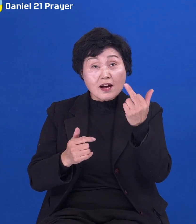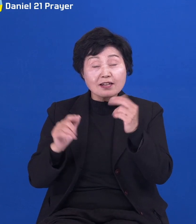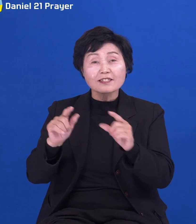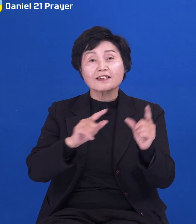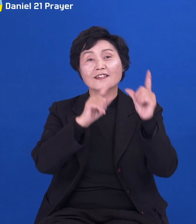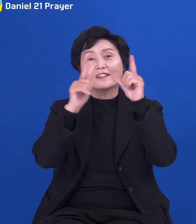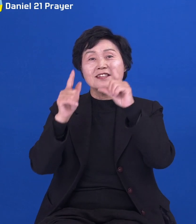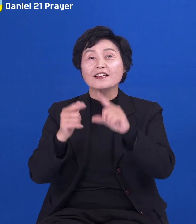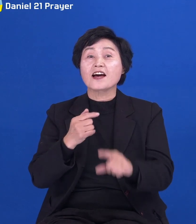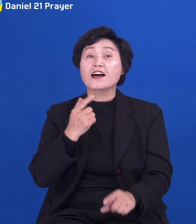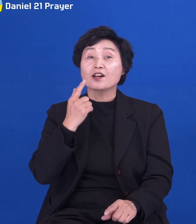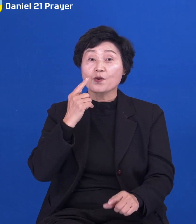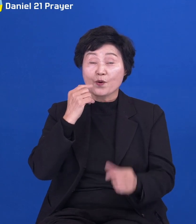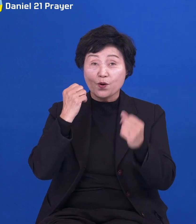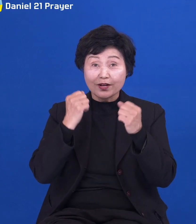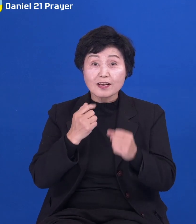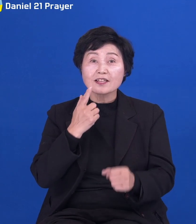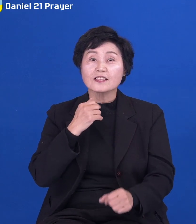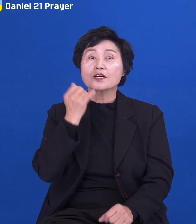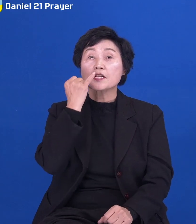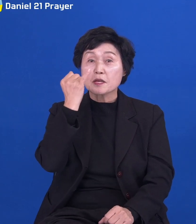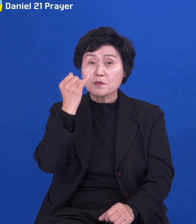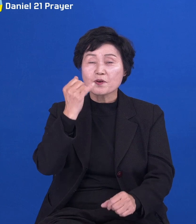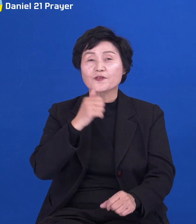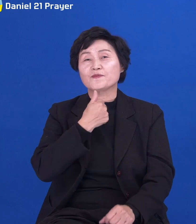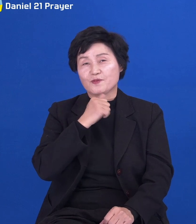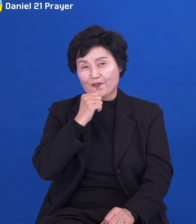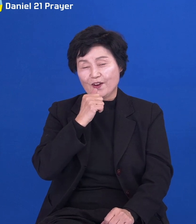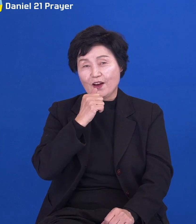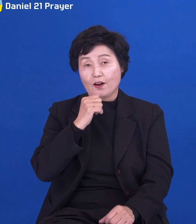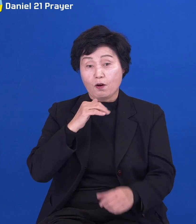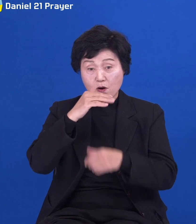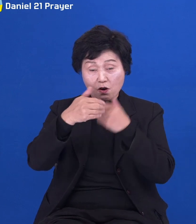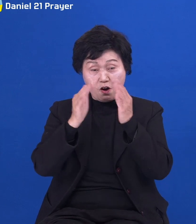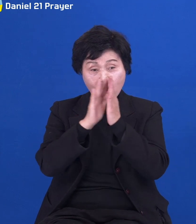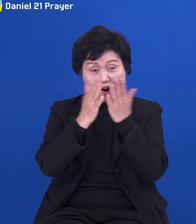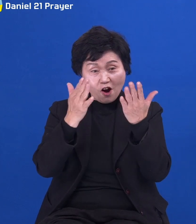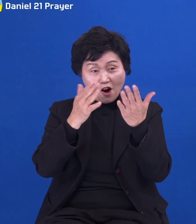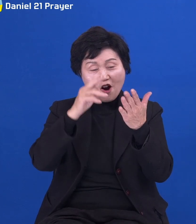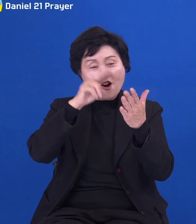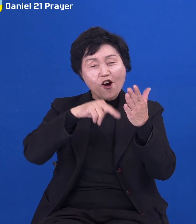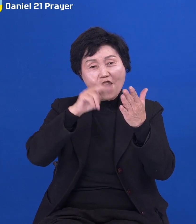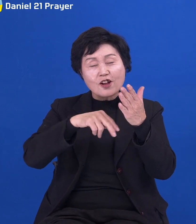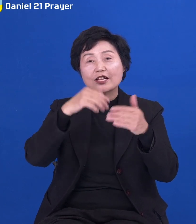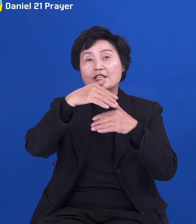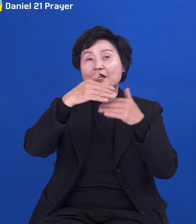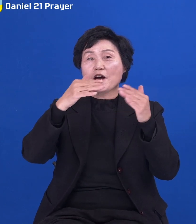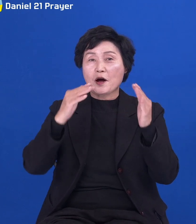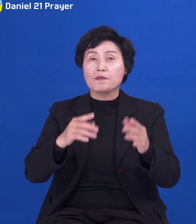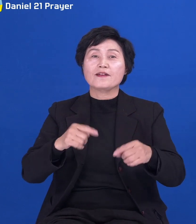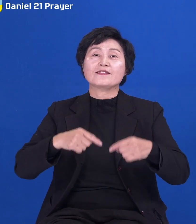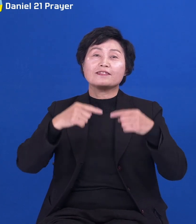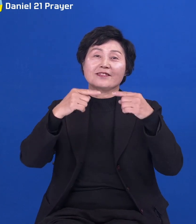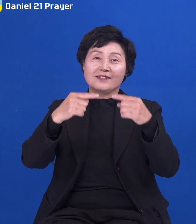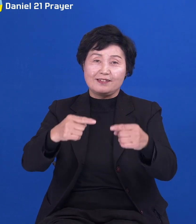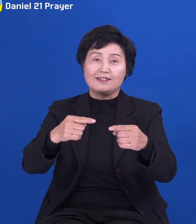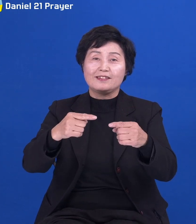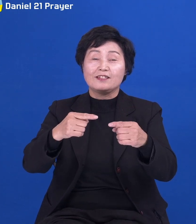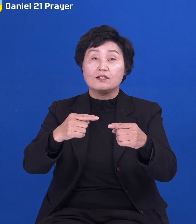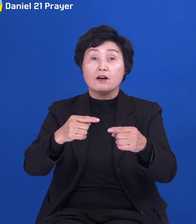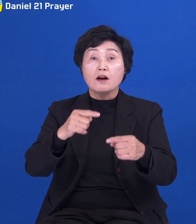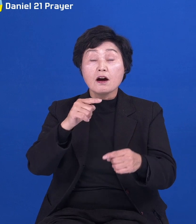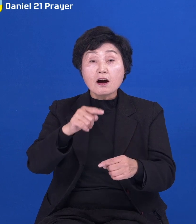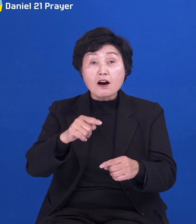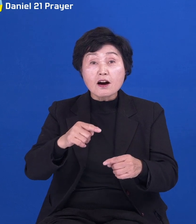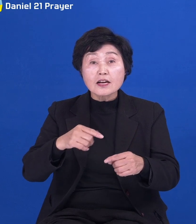이모님의 소개로 제가 성경 통독반에 가게 되었어요. 중국 산동성 일조시에 있는 곳이었어요. 제가 그 사역장에 있은